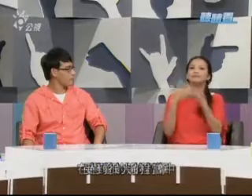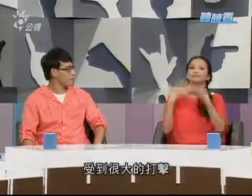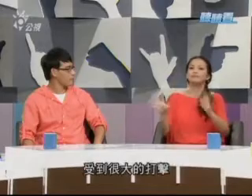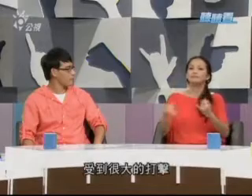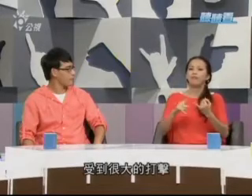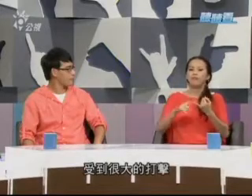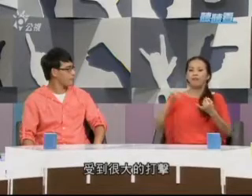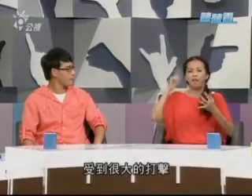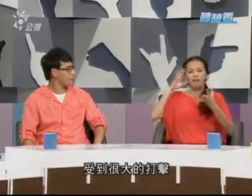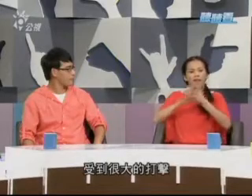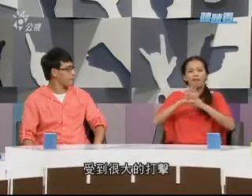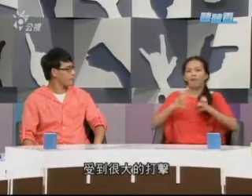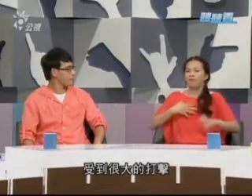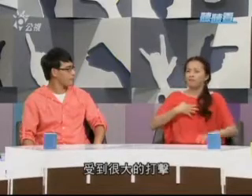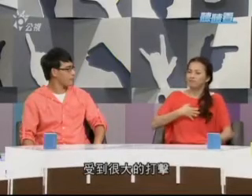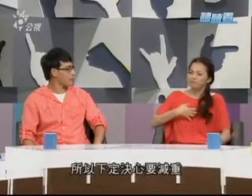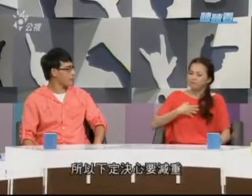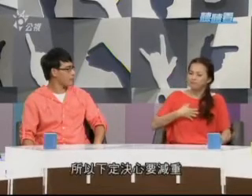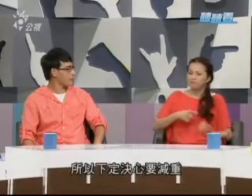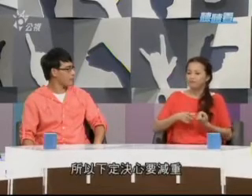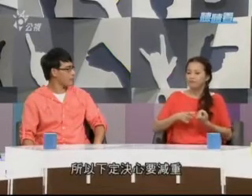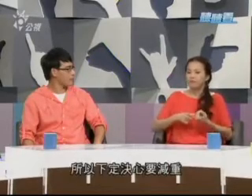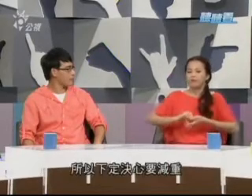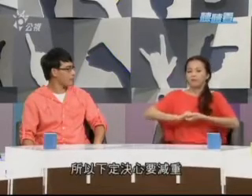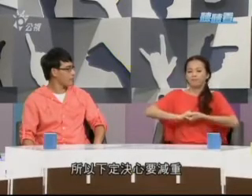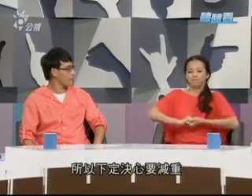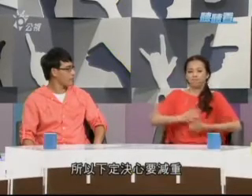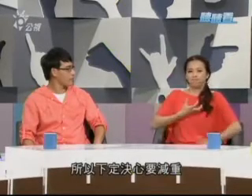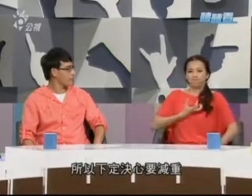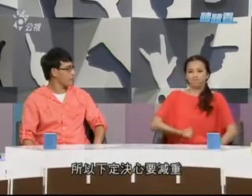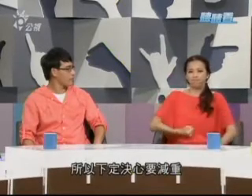到很大的打击，所以下定决心要